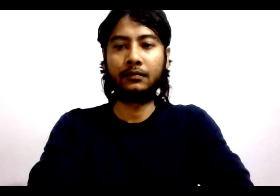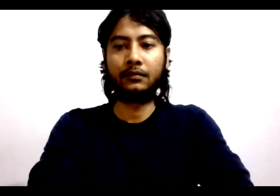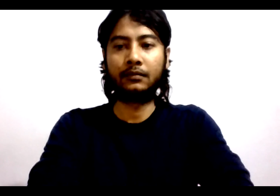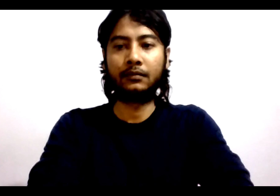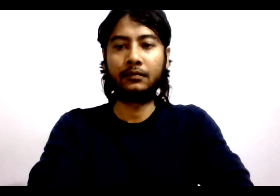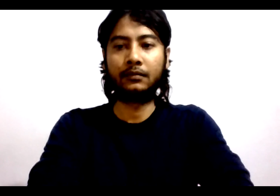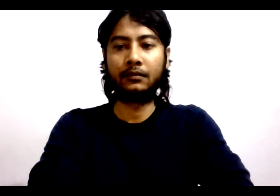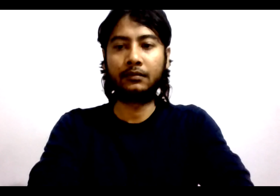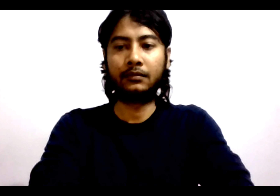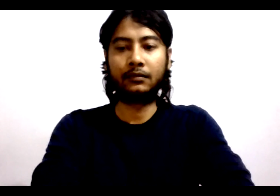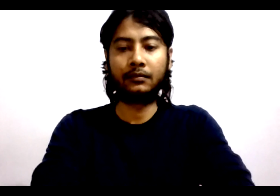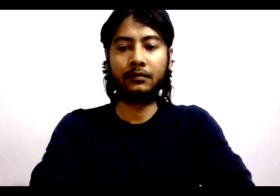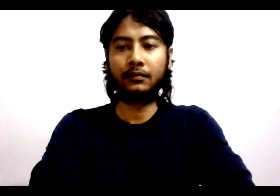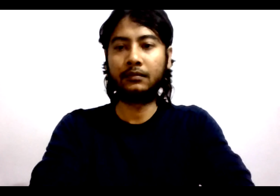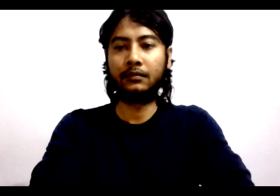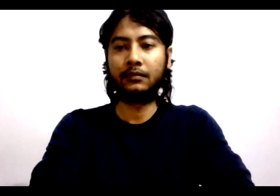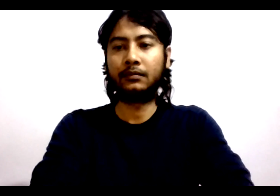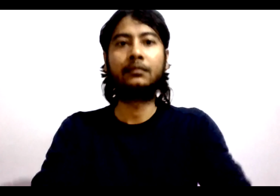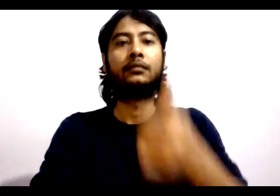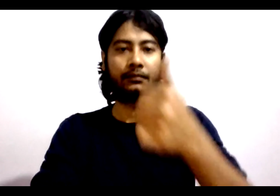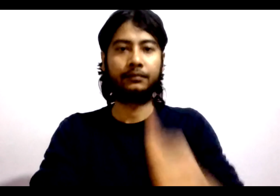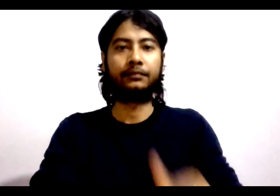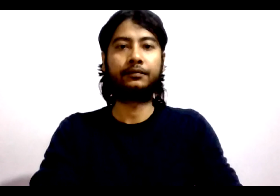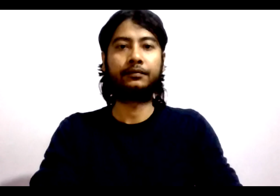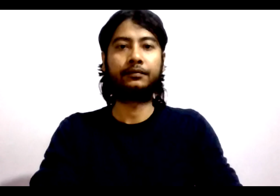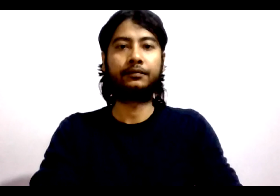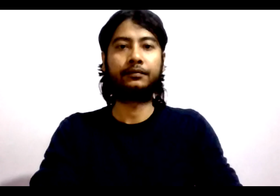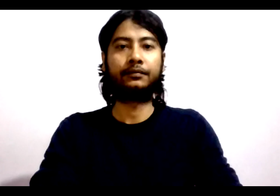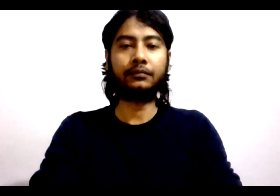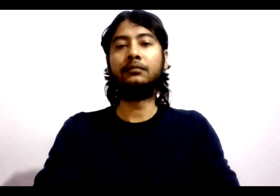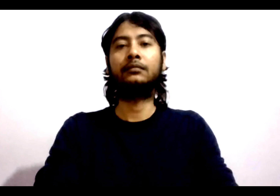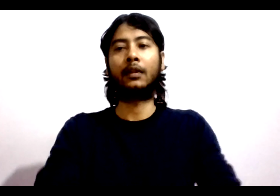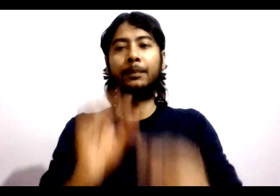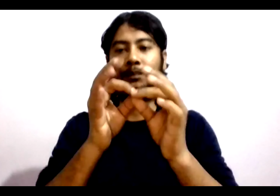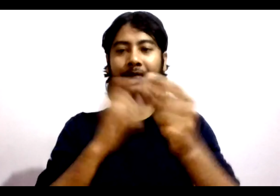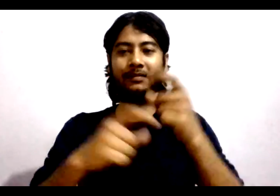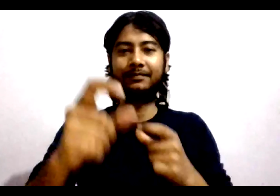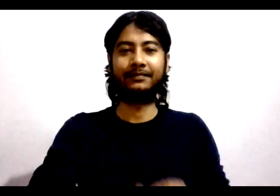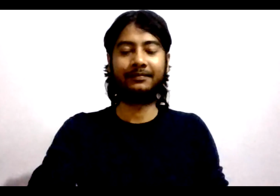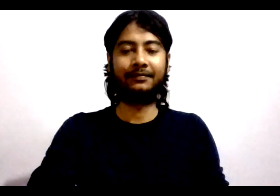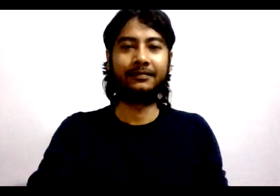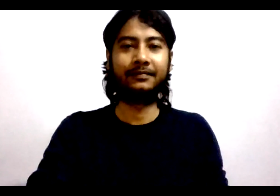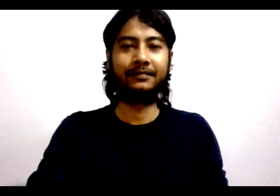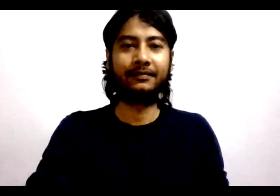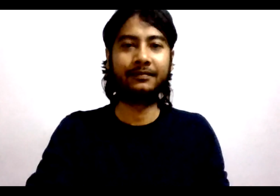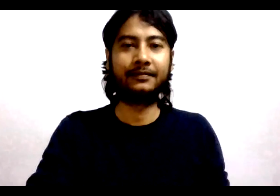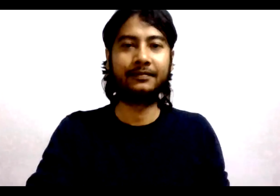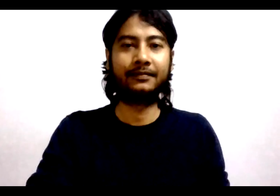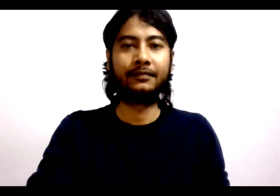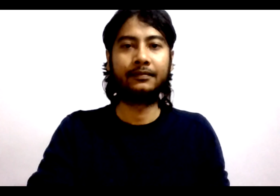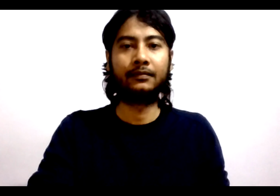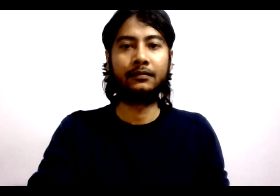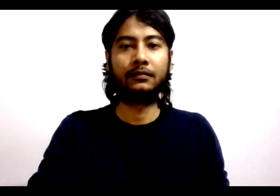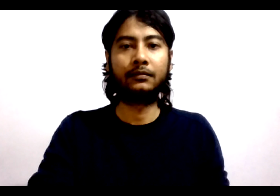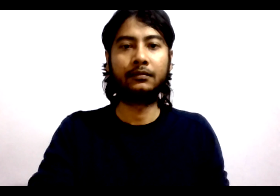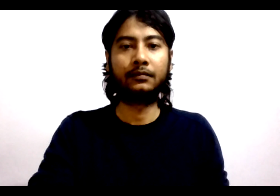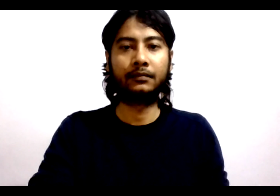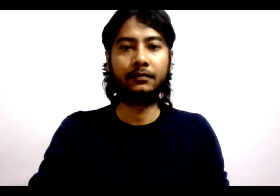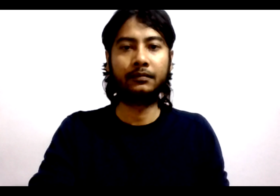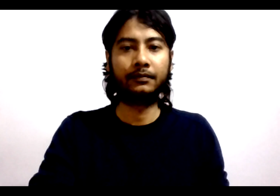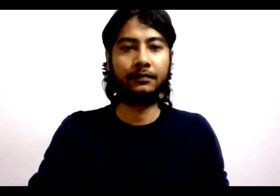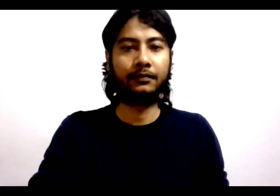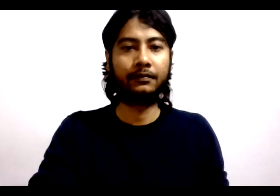into force. कोई भी international convention force में कैसे आती है, उसके वो पहले जब 20 देश साइन कर, कम से कम